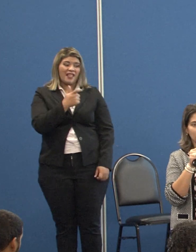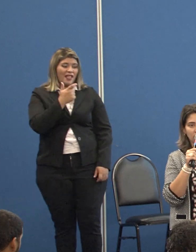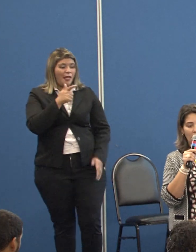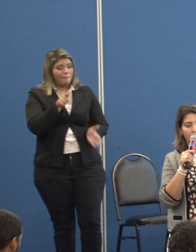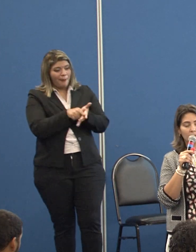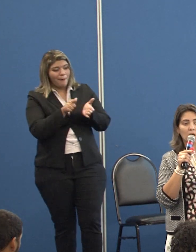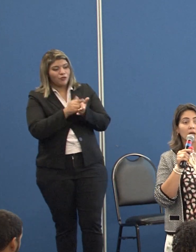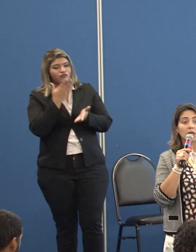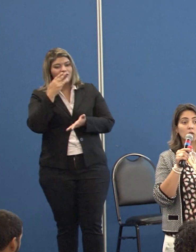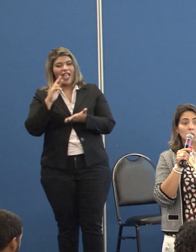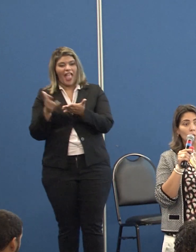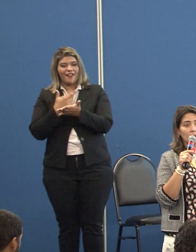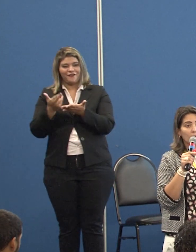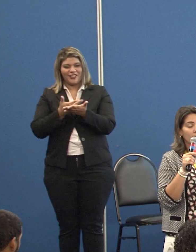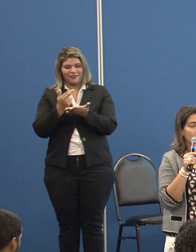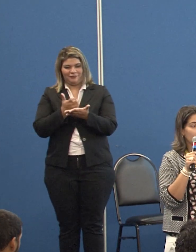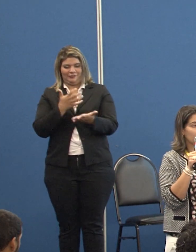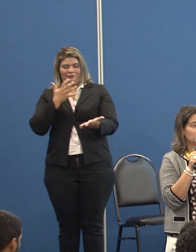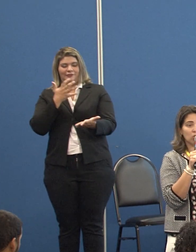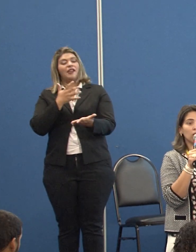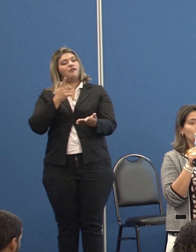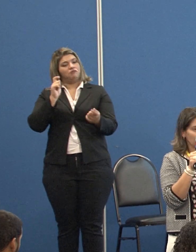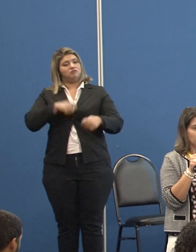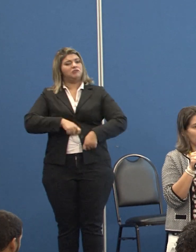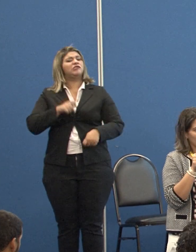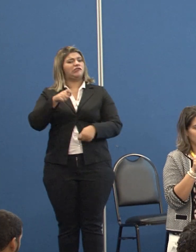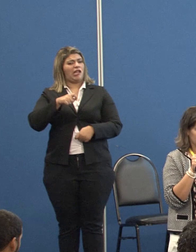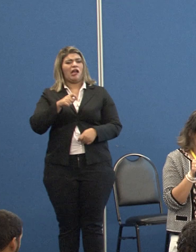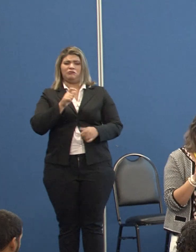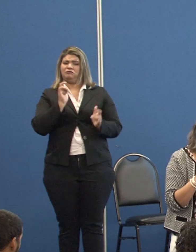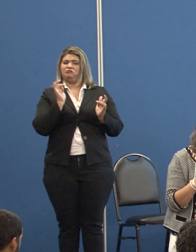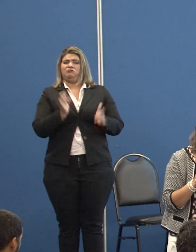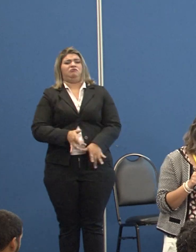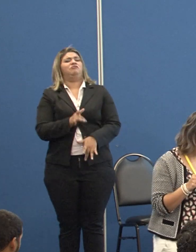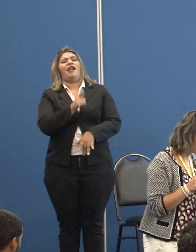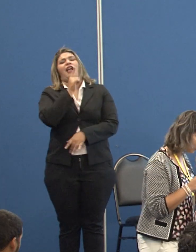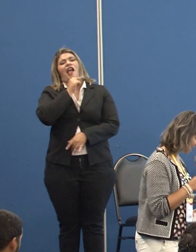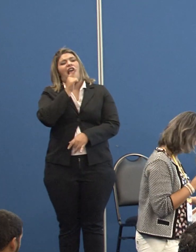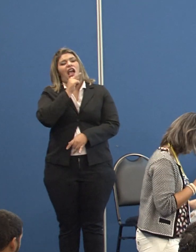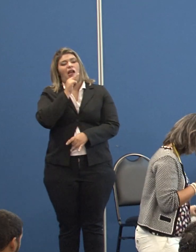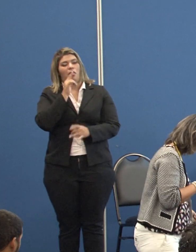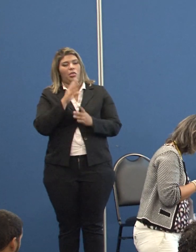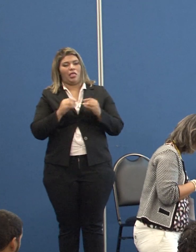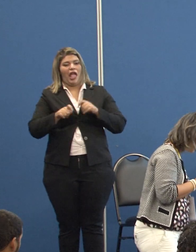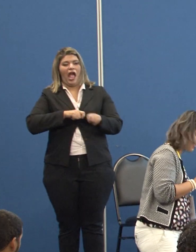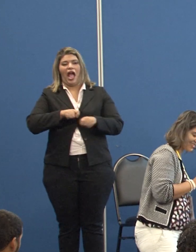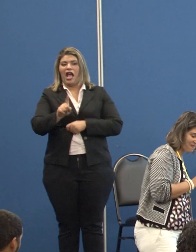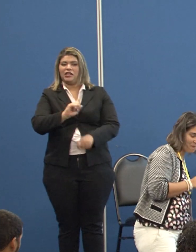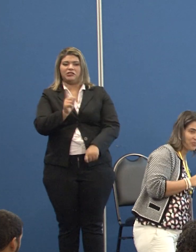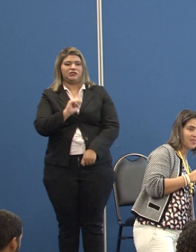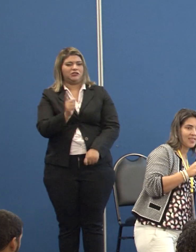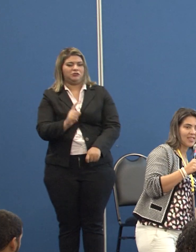vai arrebentar. E dura muito tempo. Hoje.